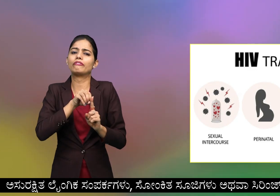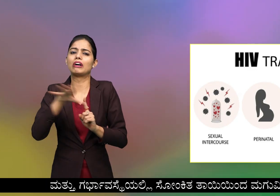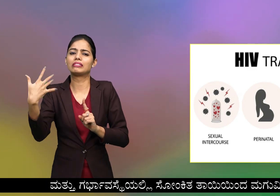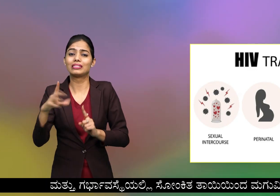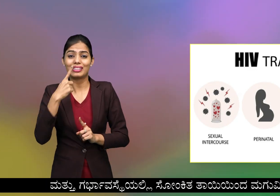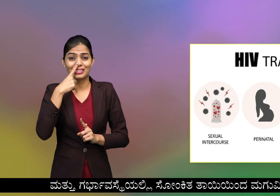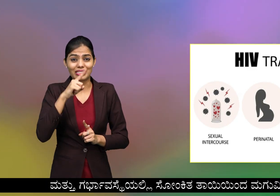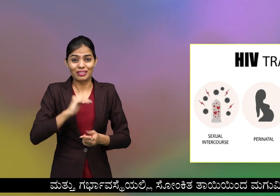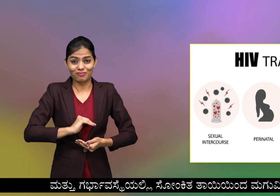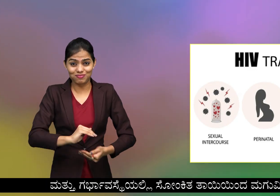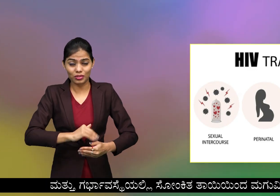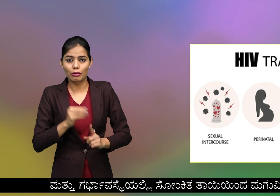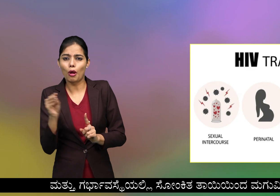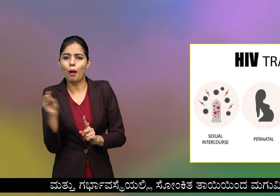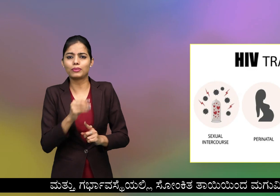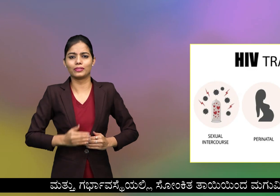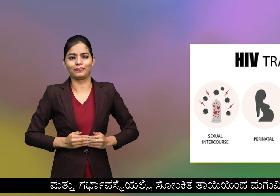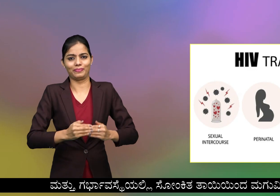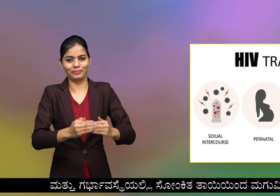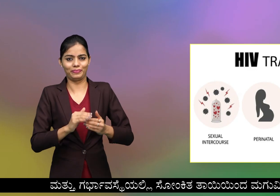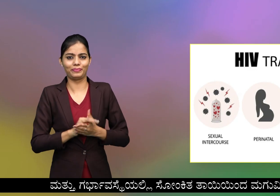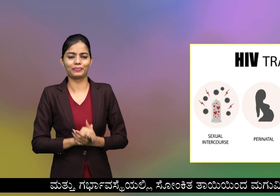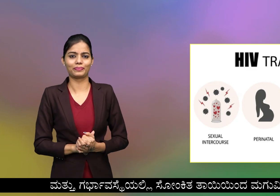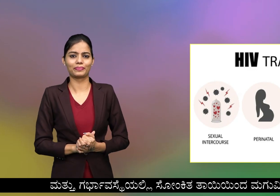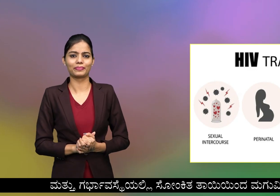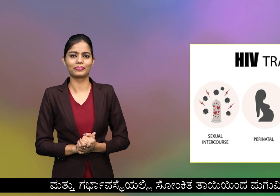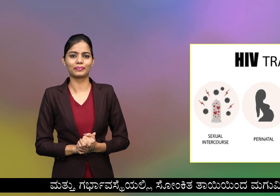ಮತ್ತು ಗರ್ಭಾವಸ್ಥೆಯಲ್ಲಿ ಸೋಂಕಿತ ತಾಯಿಯಿಂದ ಮಗುವಿಗೆ ಏಡ್ಸ್ ಹರಡುತ್ತದೆ.